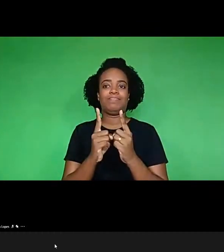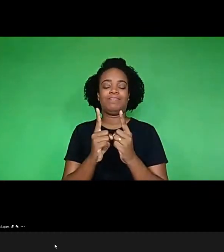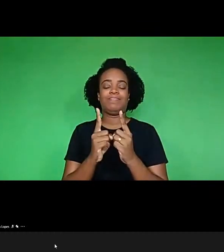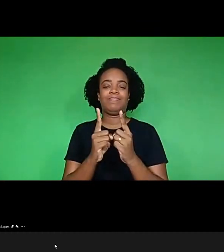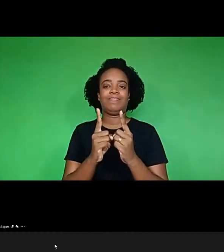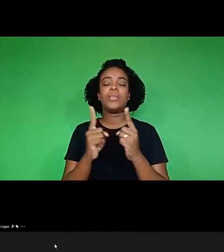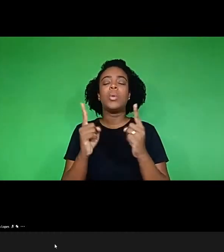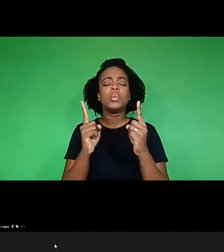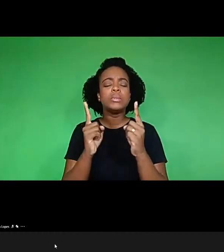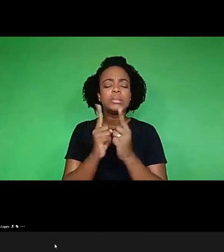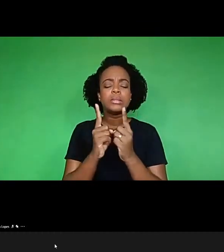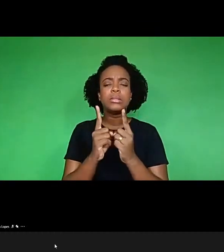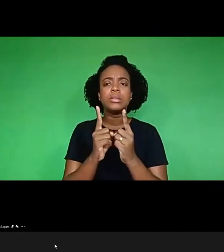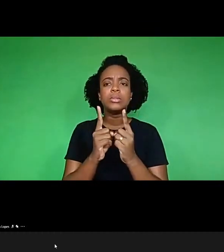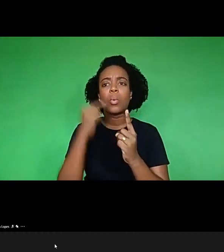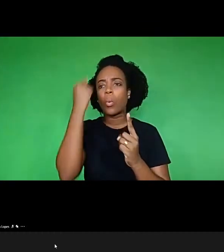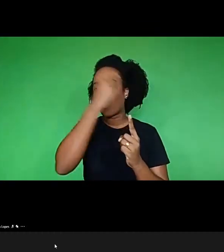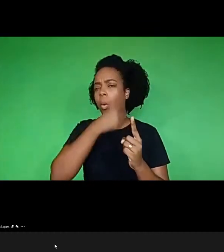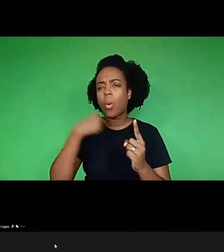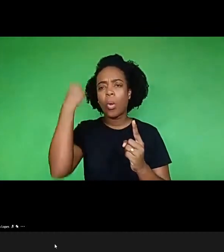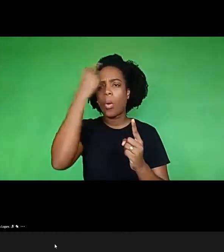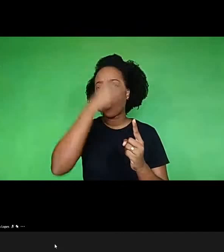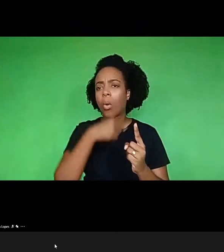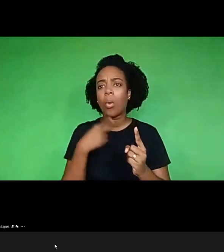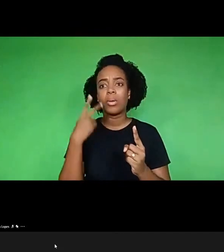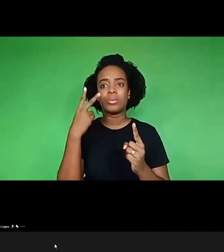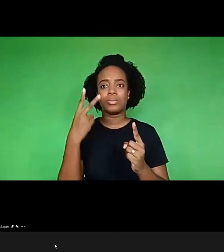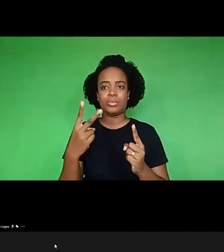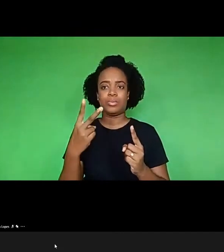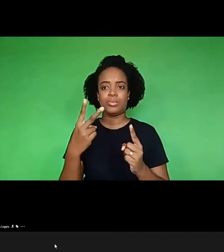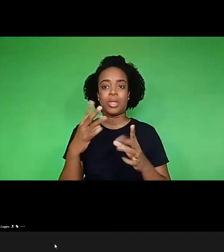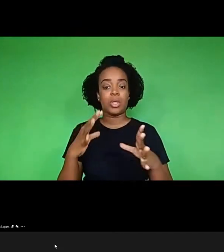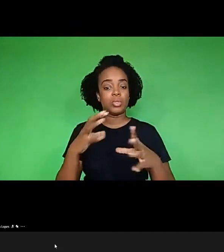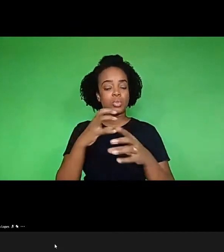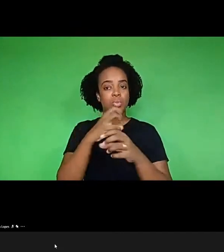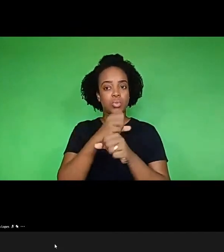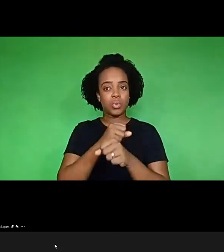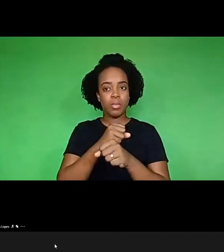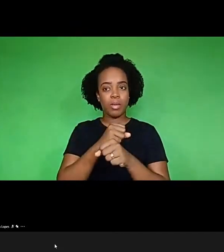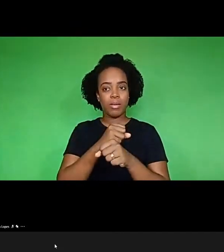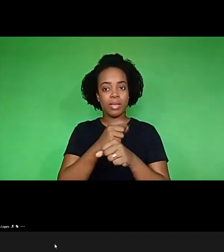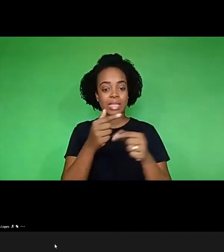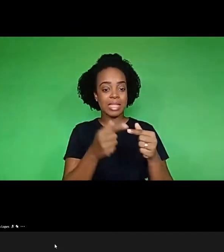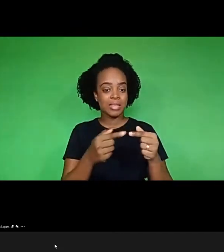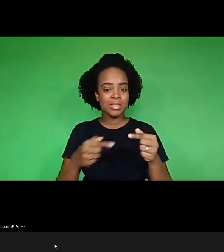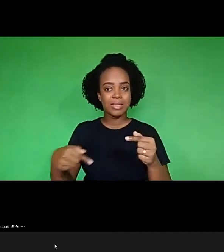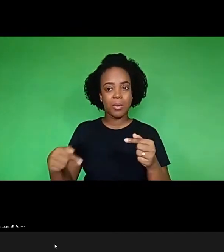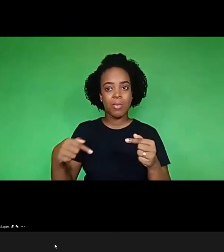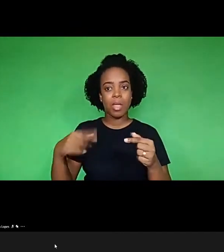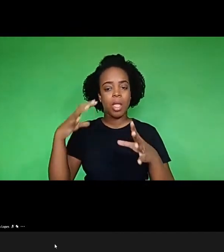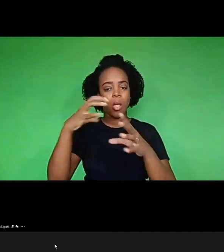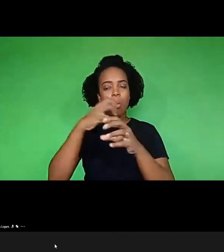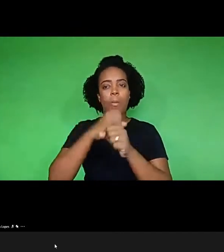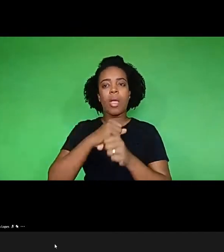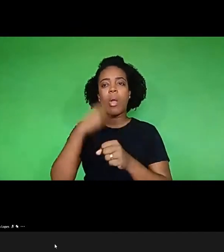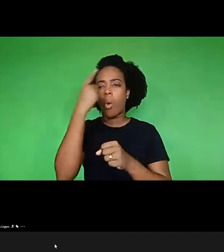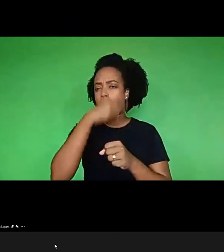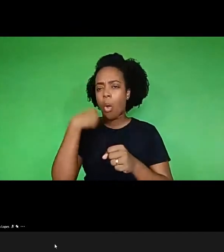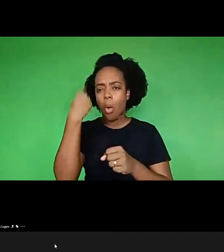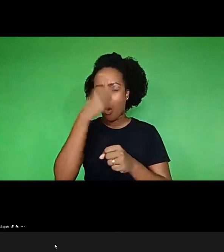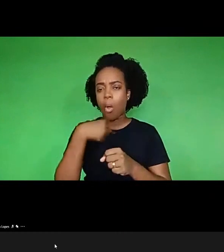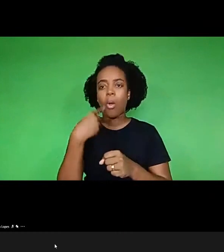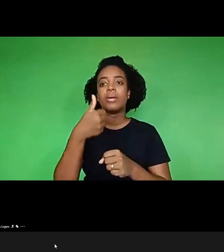ocorrerão 2 horas por dia, totalizando 10 horas na semana. E outras 30 horas serão